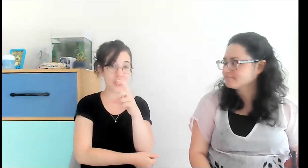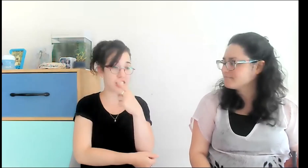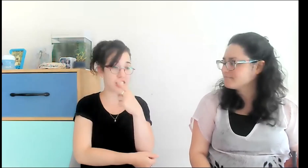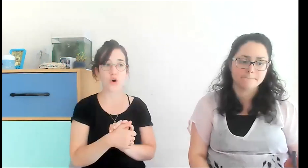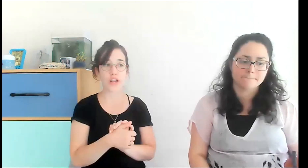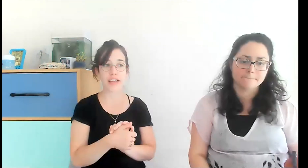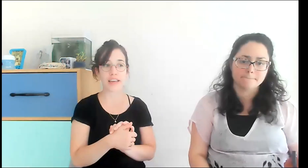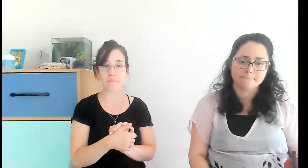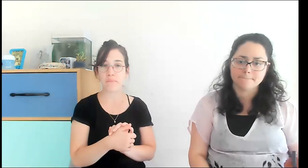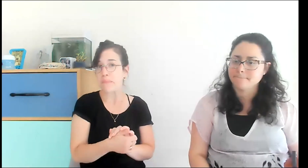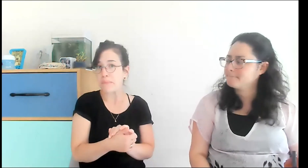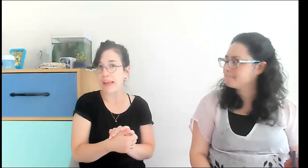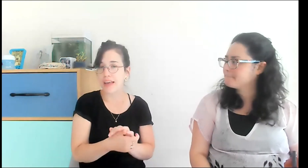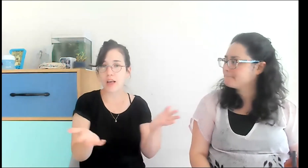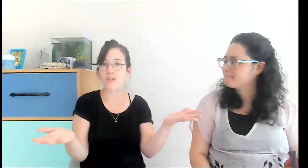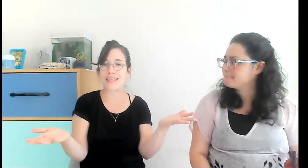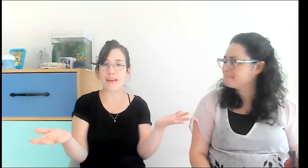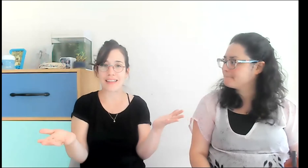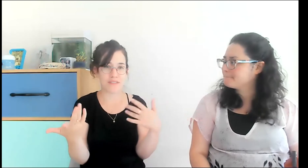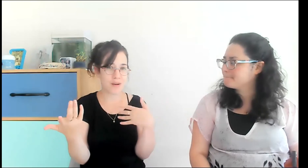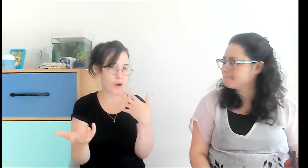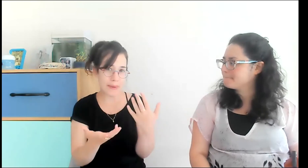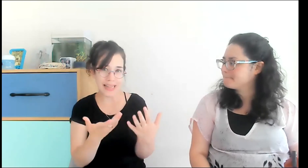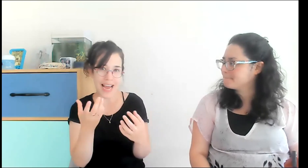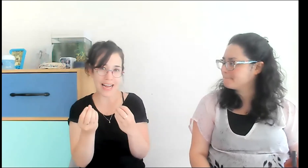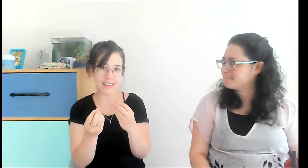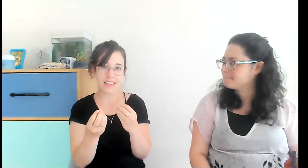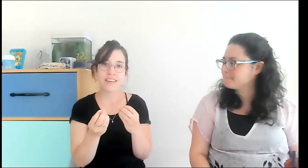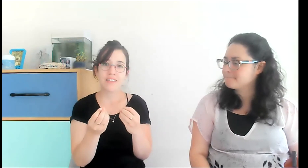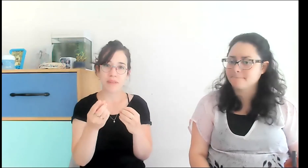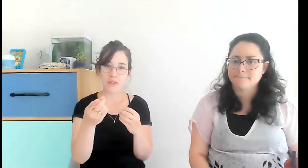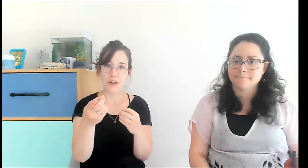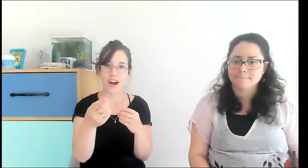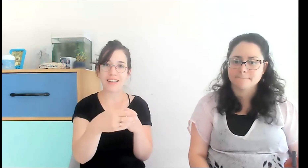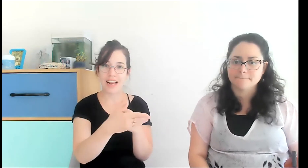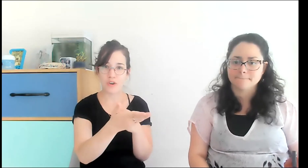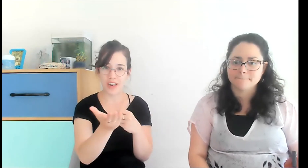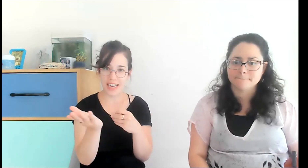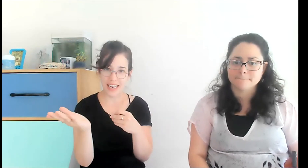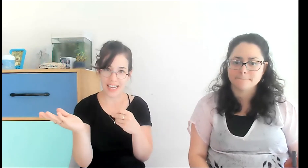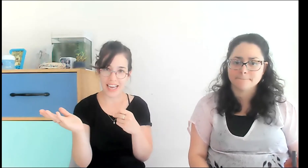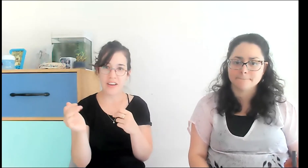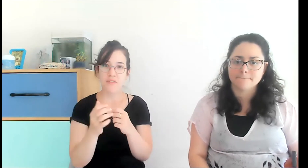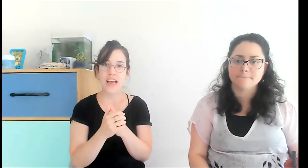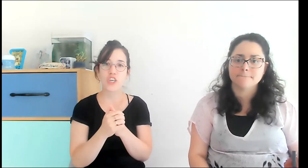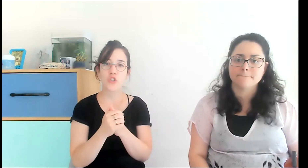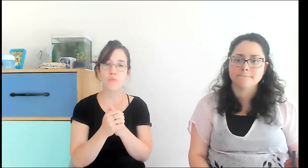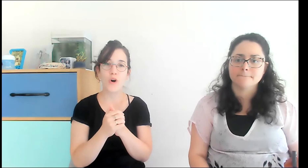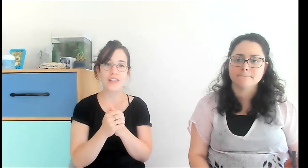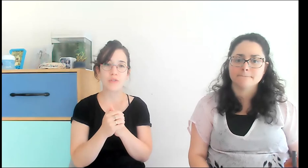החלק השני, נעשור לי על כל אלה. איך אנחנו נסמן? אתם כבר אמורים לדעת. בדיוק, אני רואה את על כל אלה. ואיך שמור?